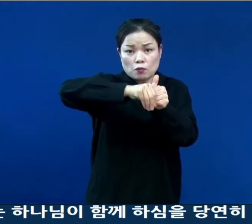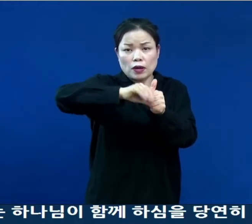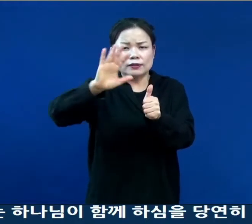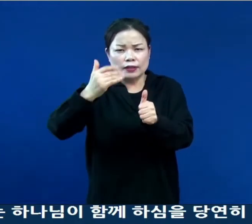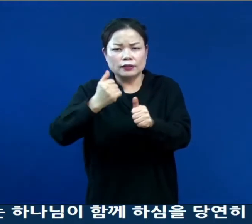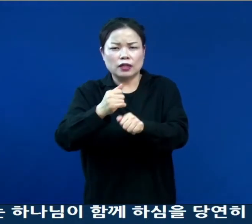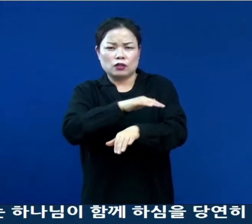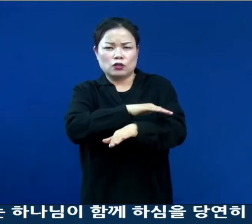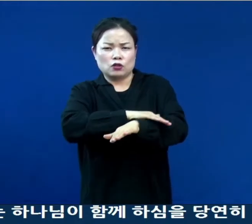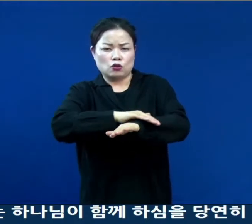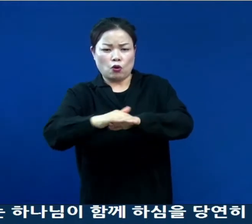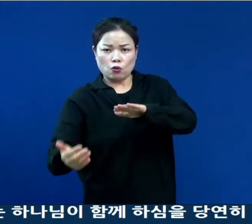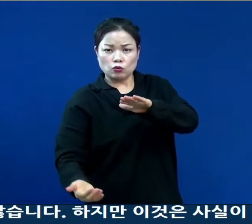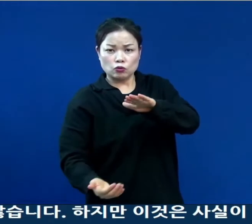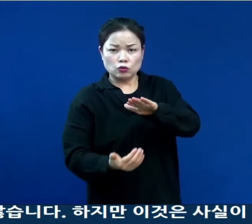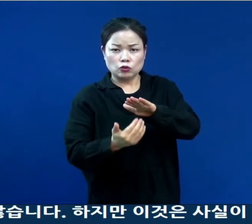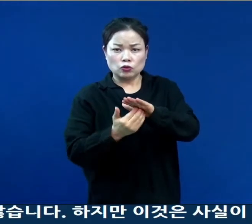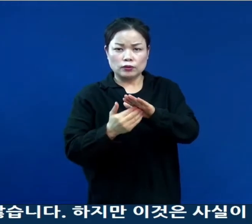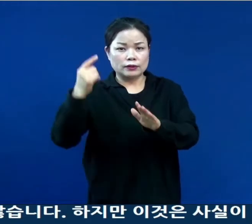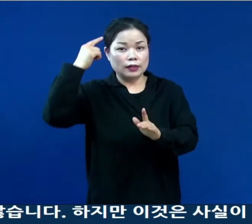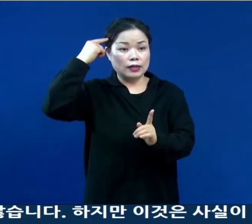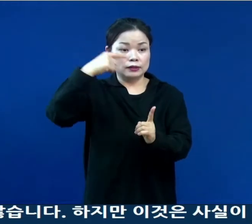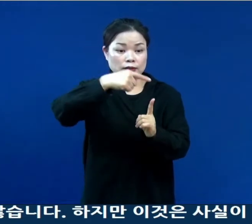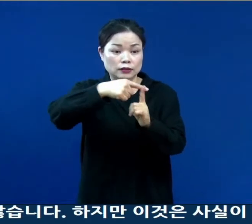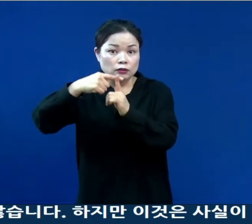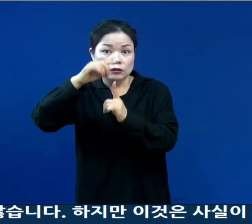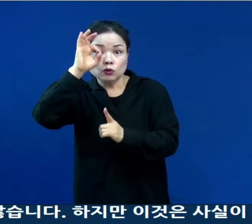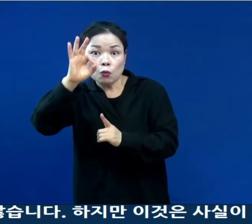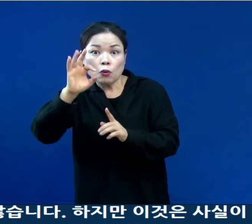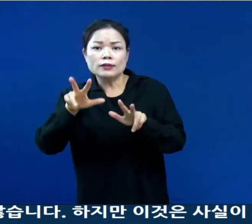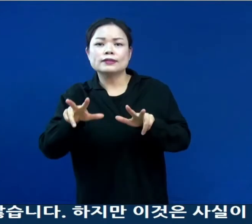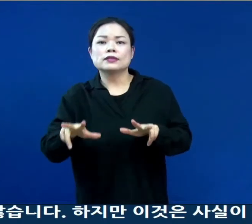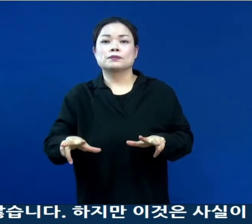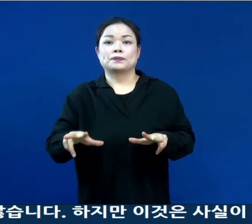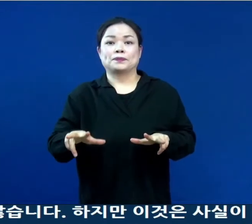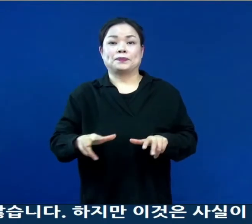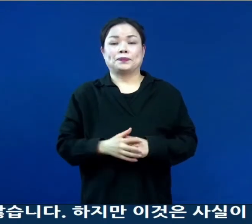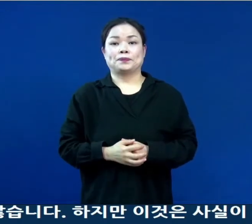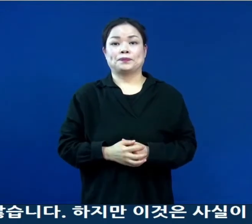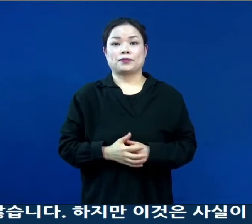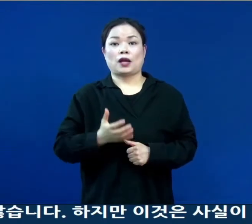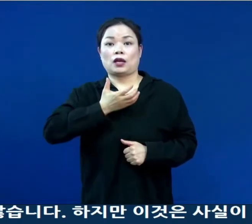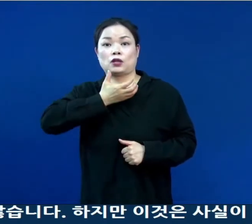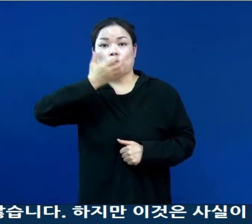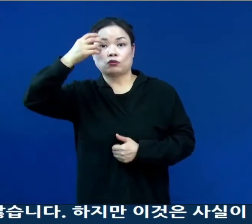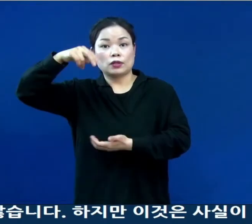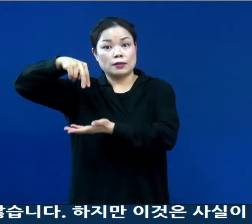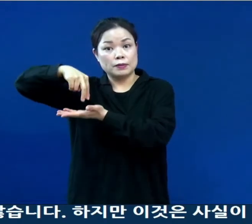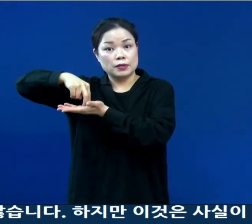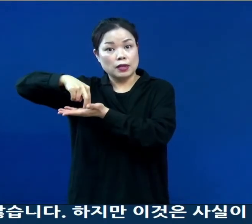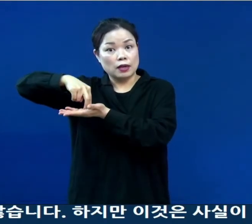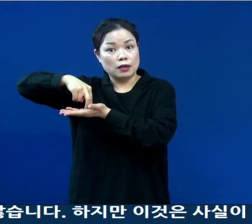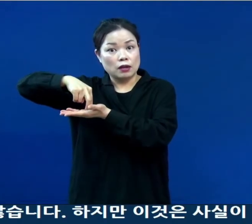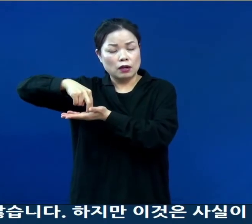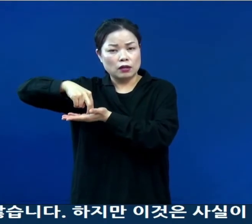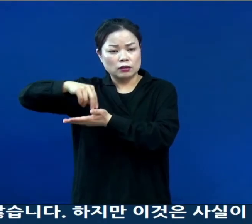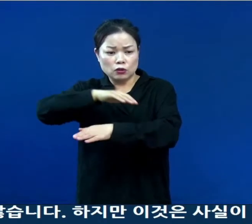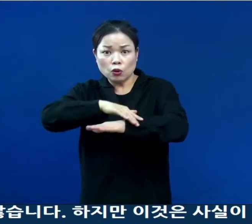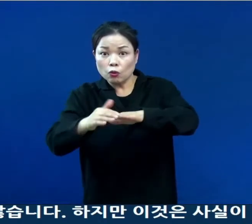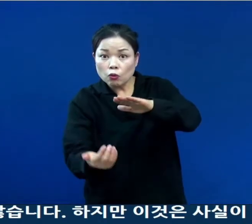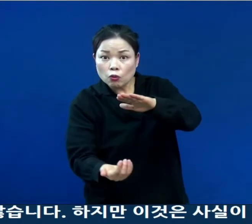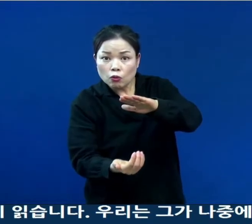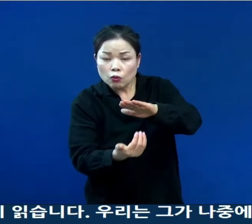이 형통을 긍정적으로 볼 수는 있을지 모르지만 지금 현재 요셉의 입장에서는 이